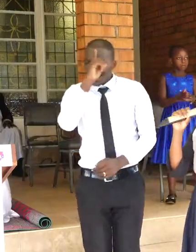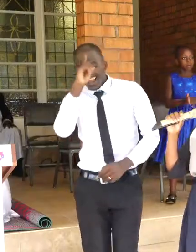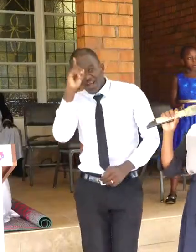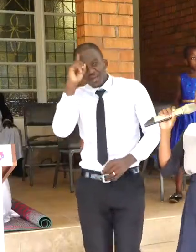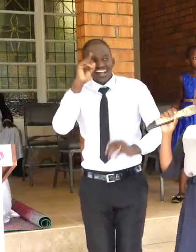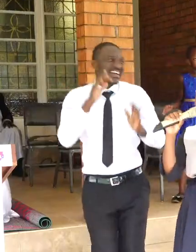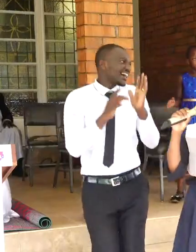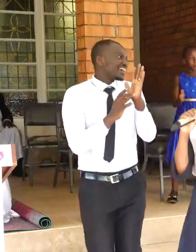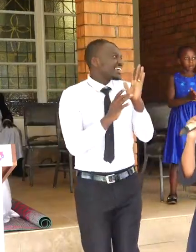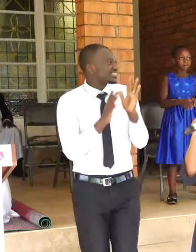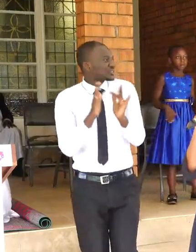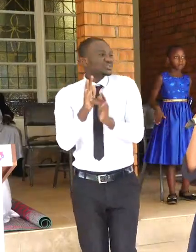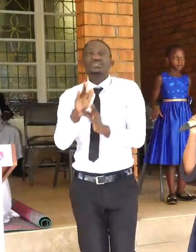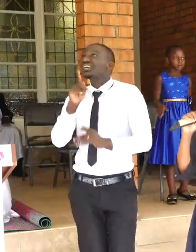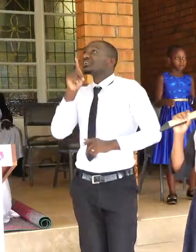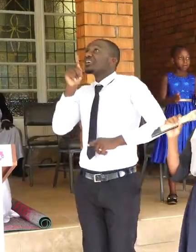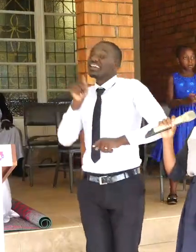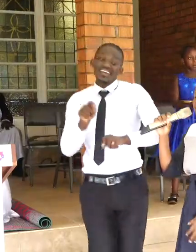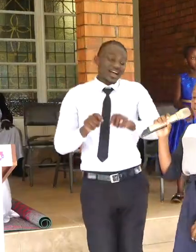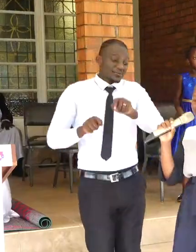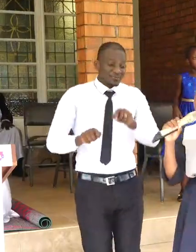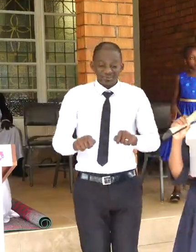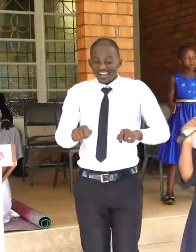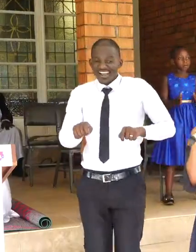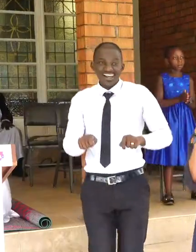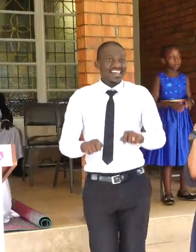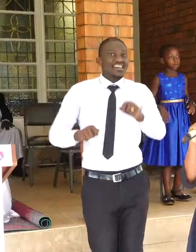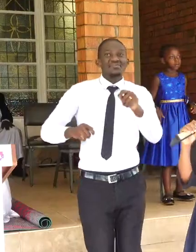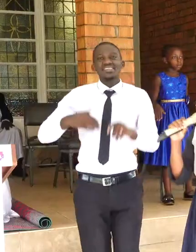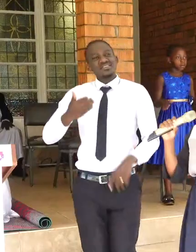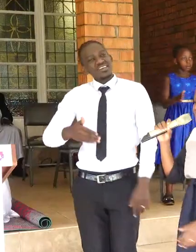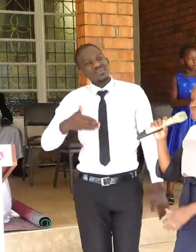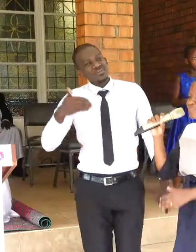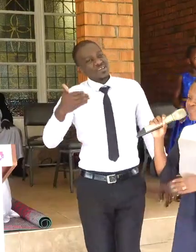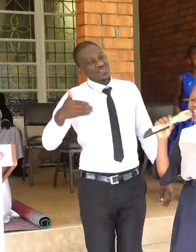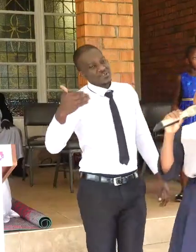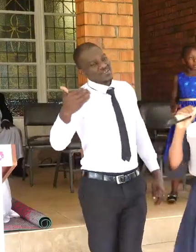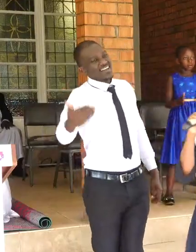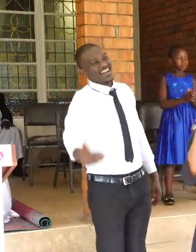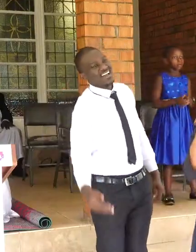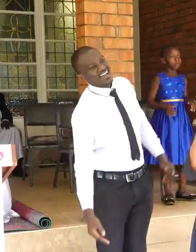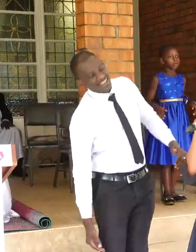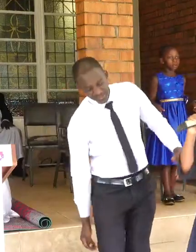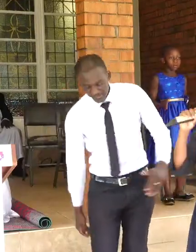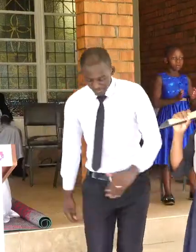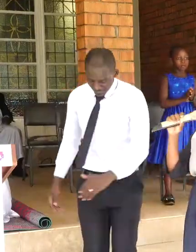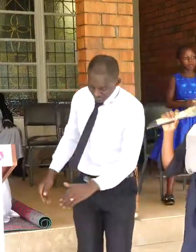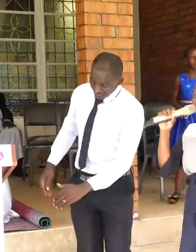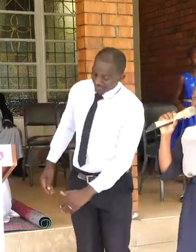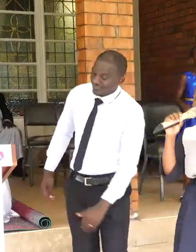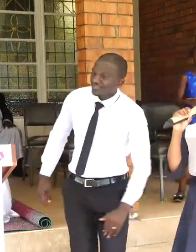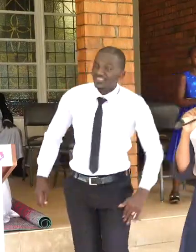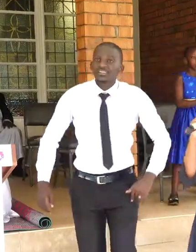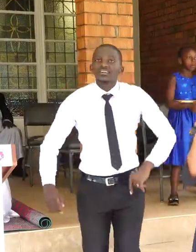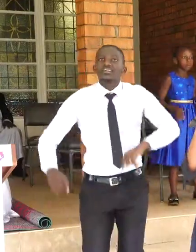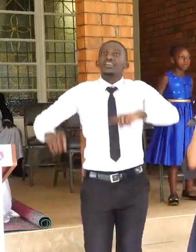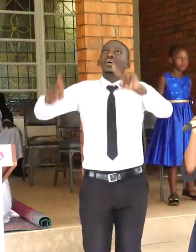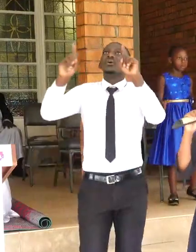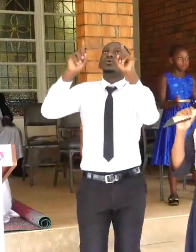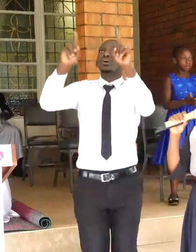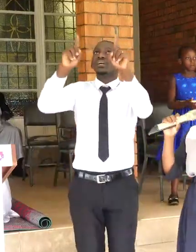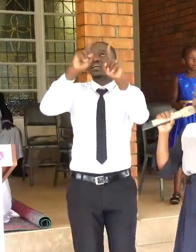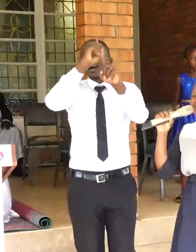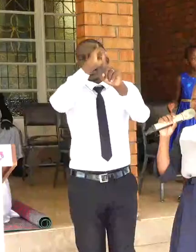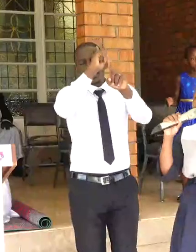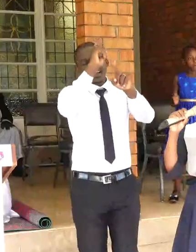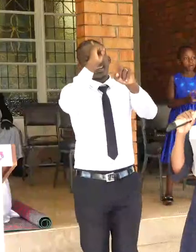Yesu. Kabaka Yesu yekwe afuga emirembe jona. Yekwe kabaka.